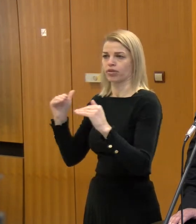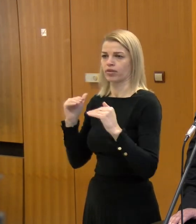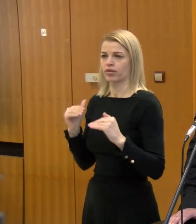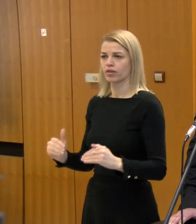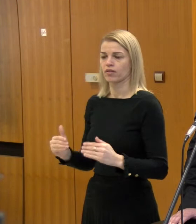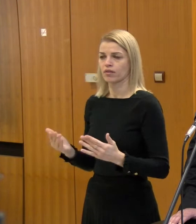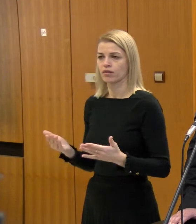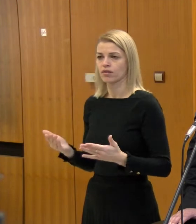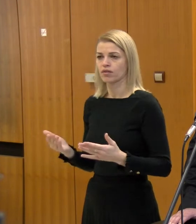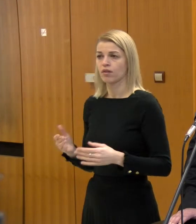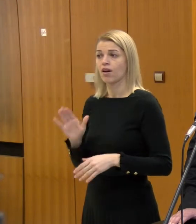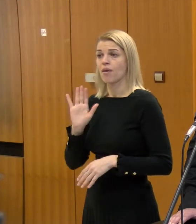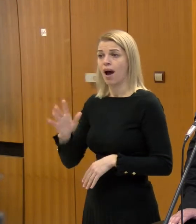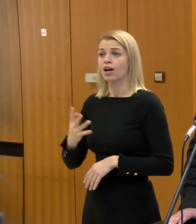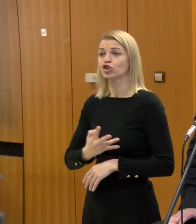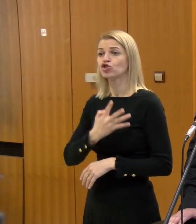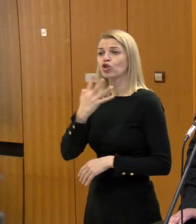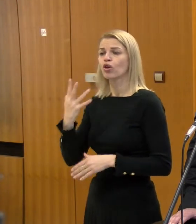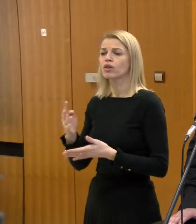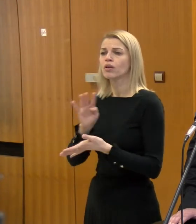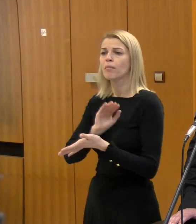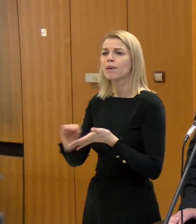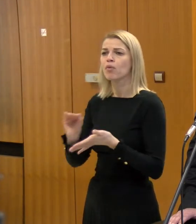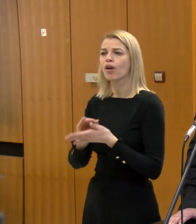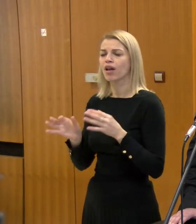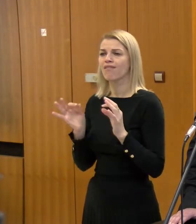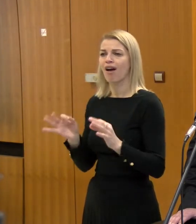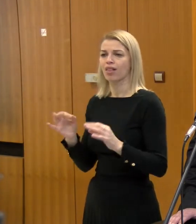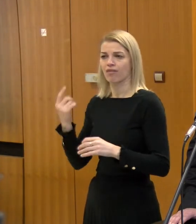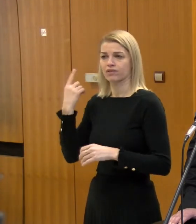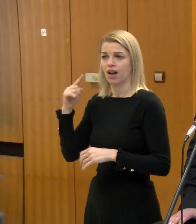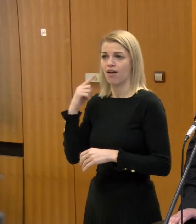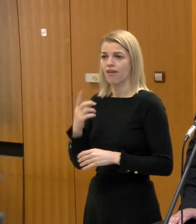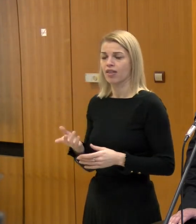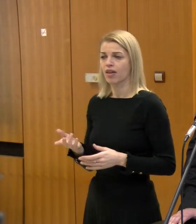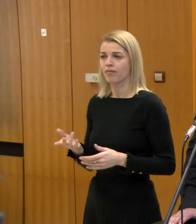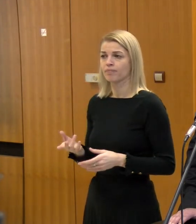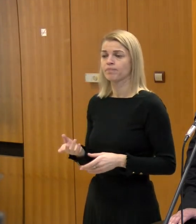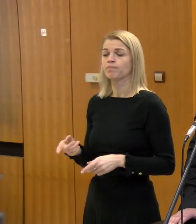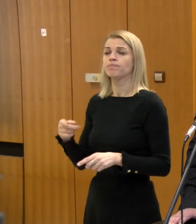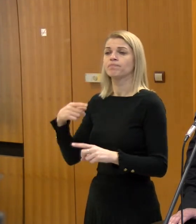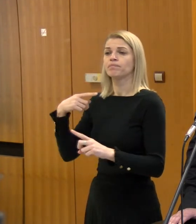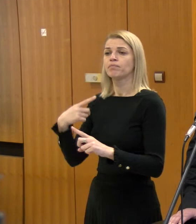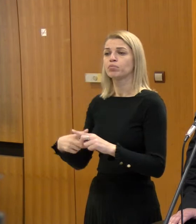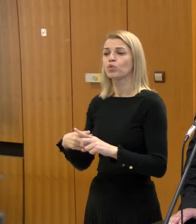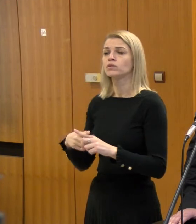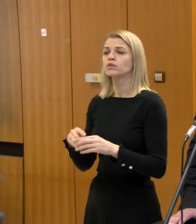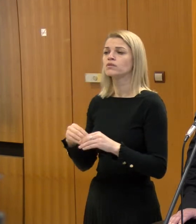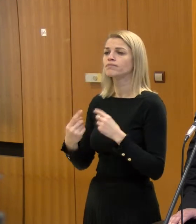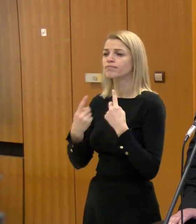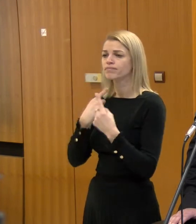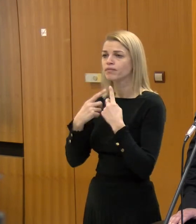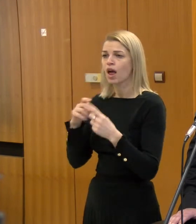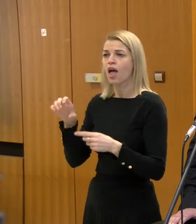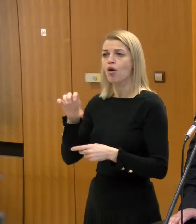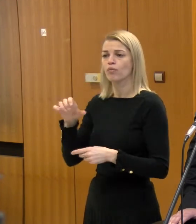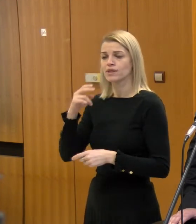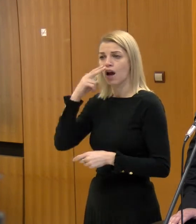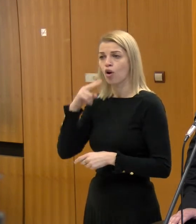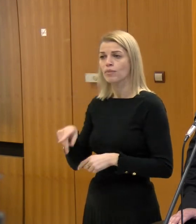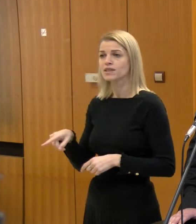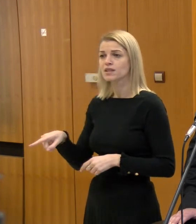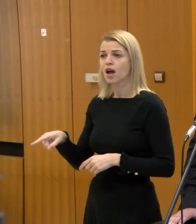svoju prácu, keď majú 4 roky mimoriadne kvalitného vzdelávania. A teda v rámci vyjednávania s Európskou